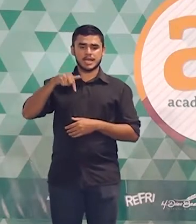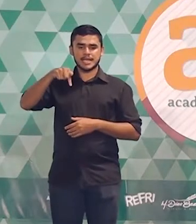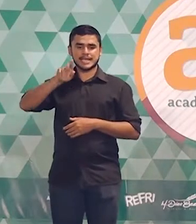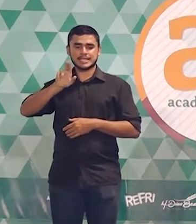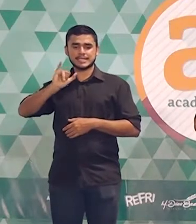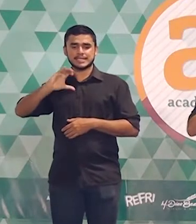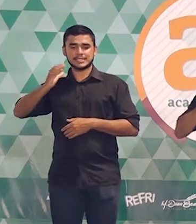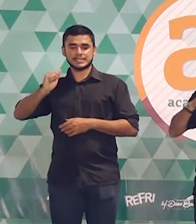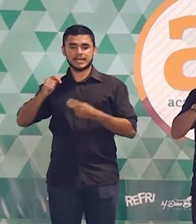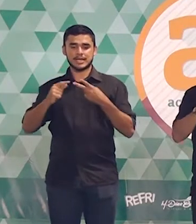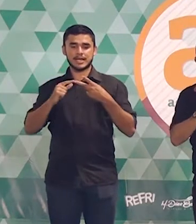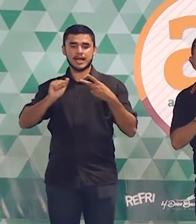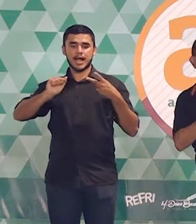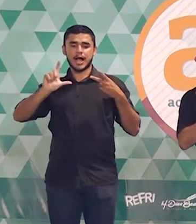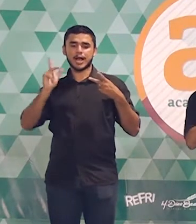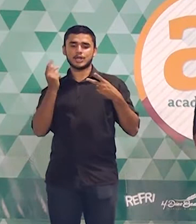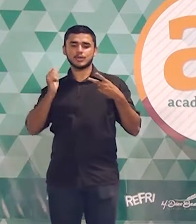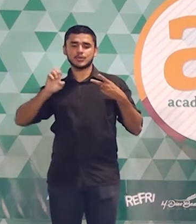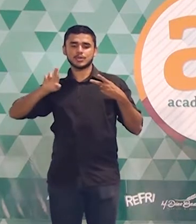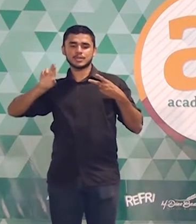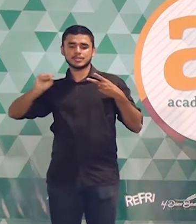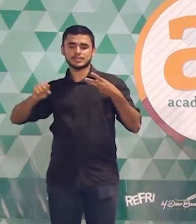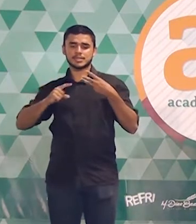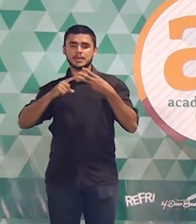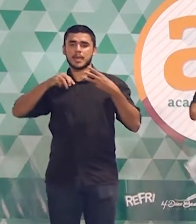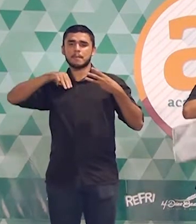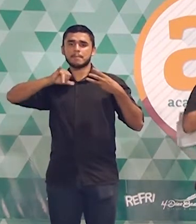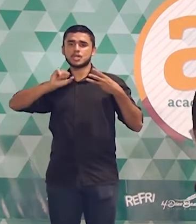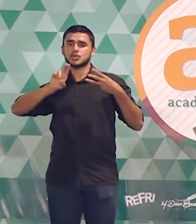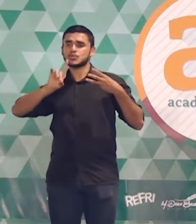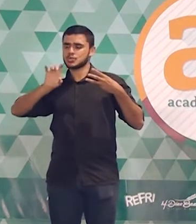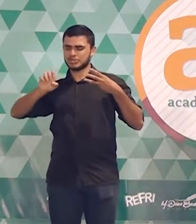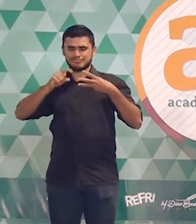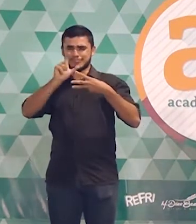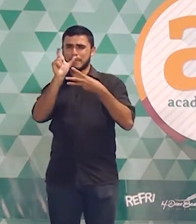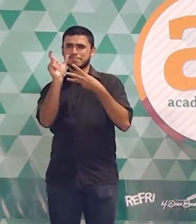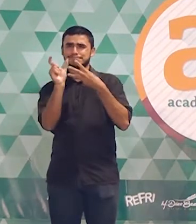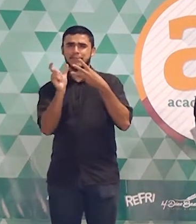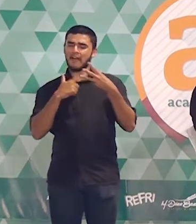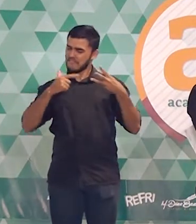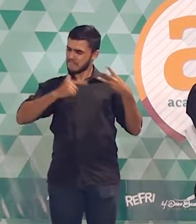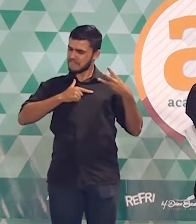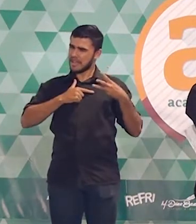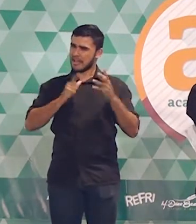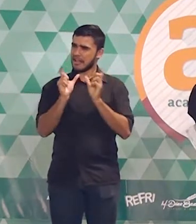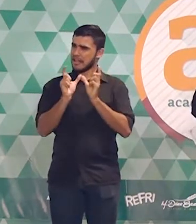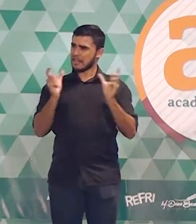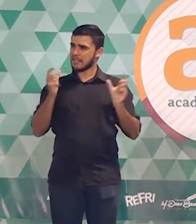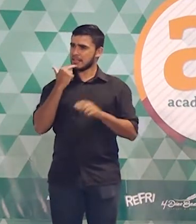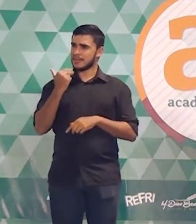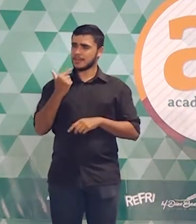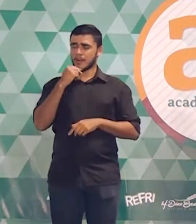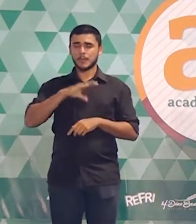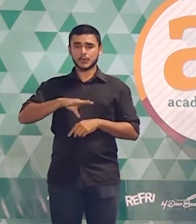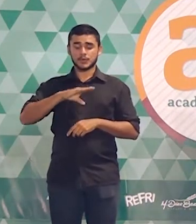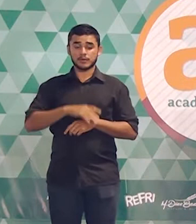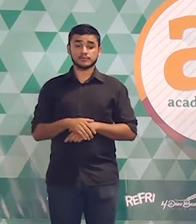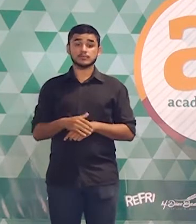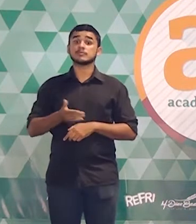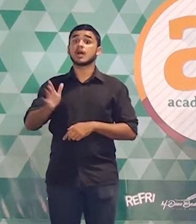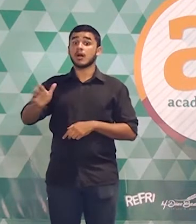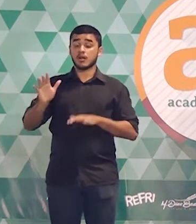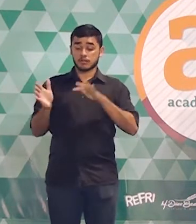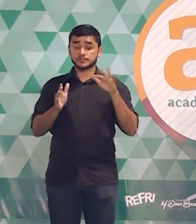miúde. Manuel Bandeira, vamos ativar nossos conhecimentos, tá? Que é o seguinte, Manuel Bandeira está inserido